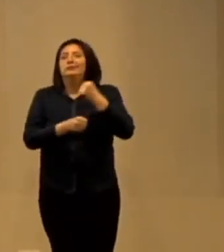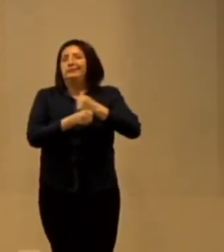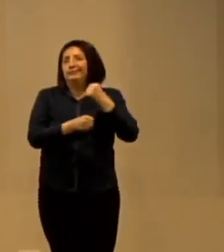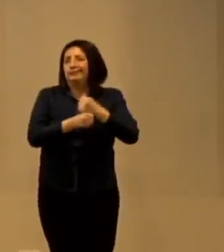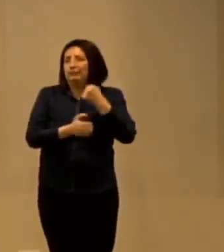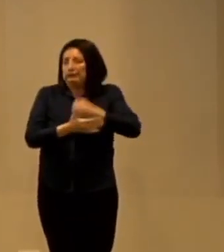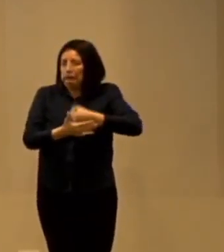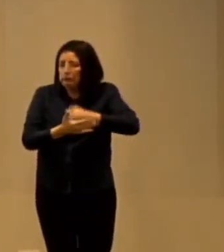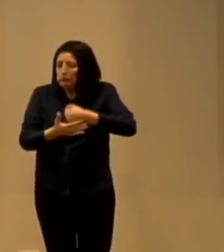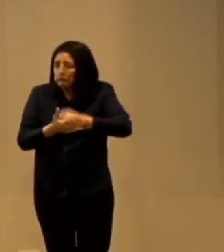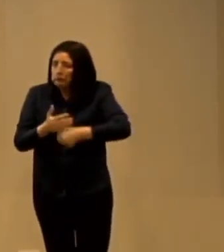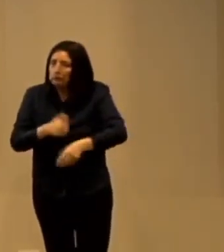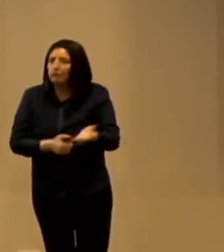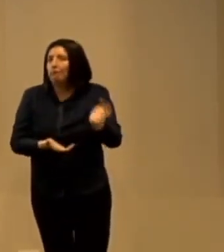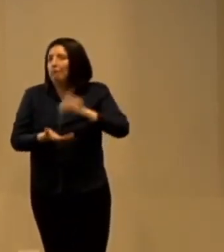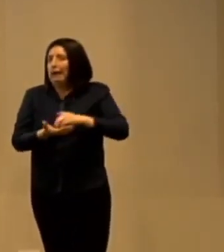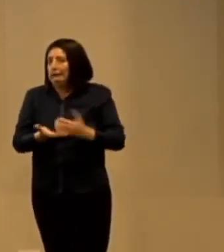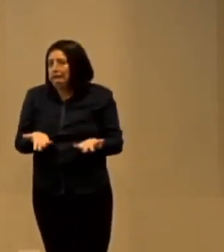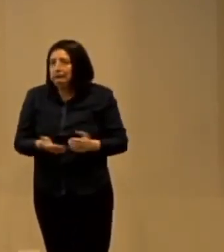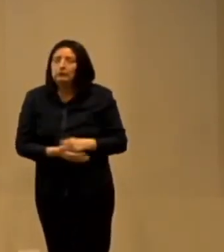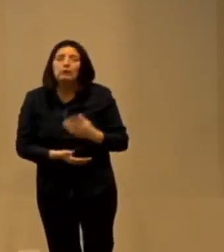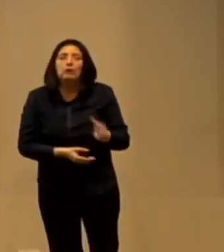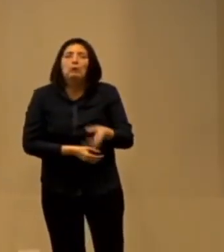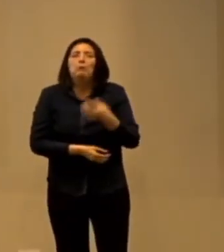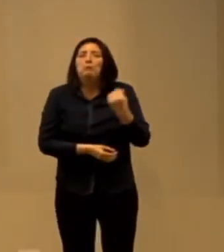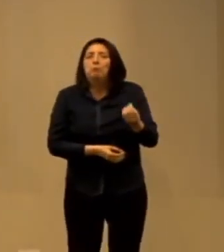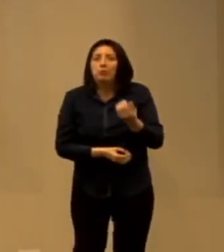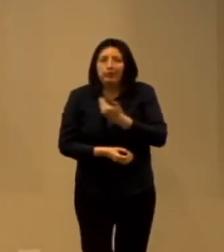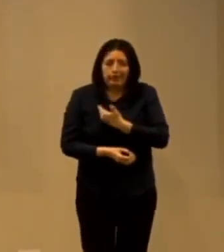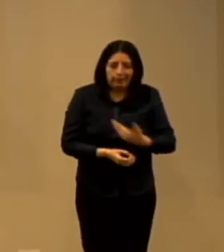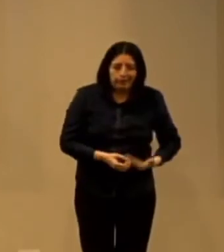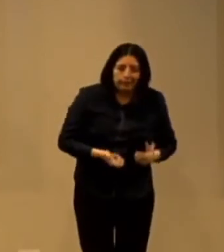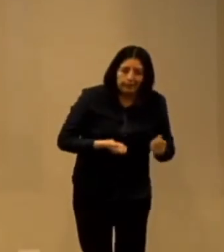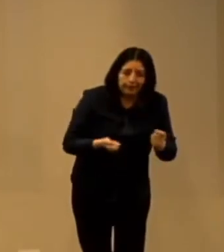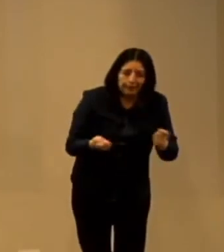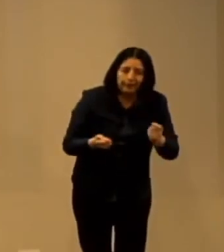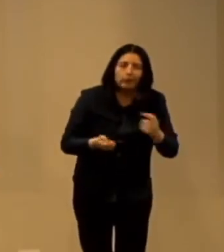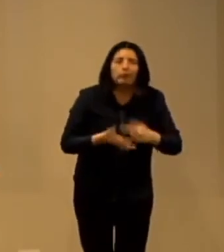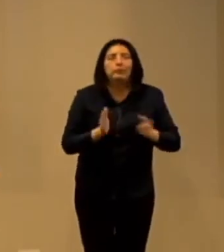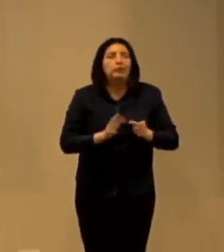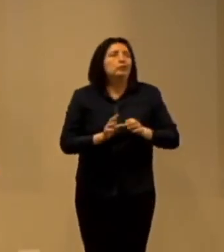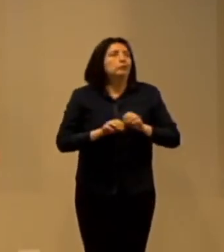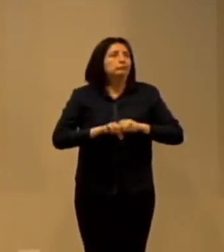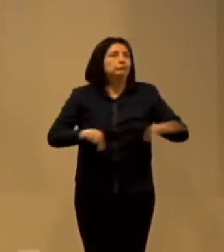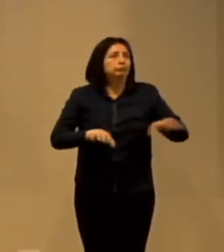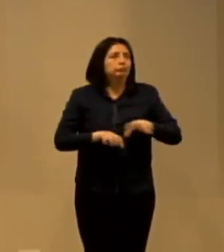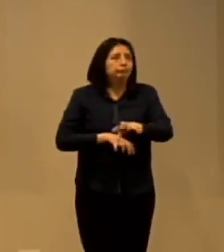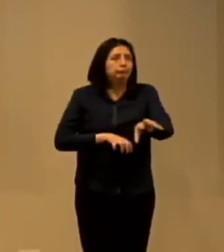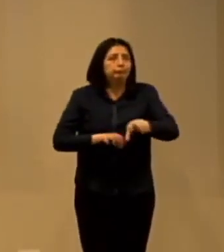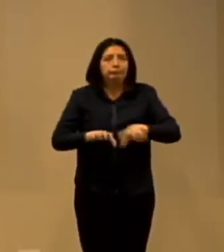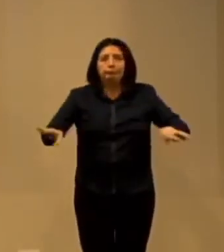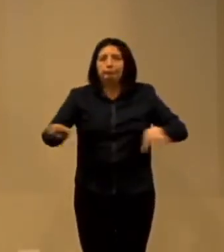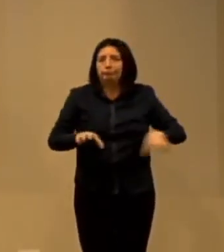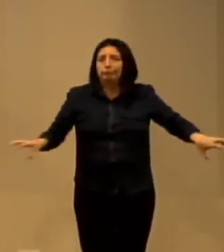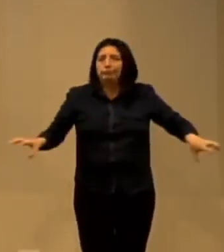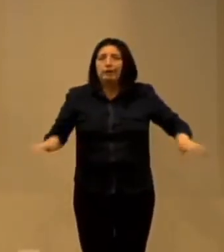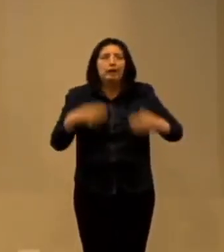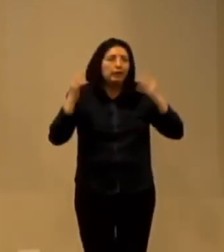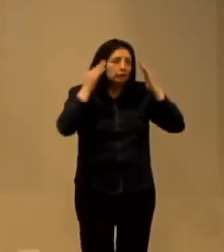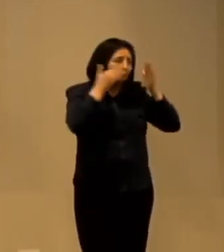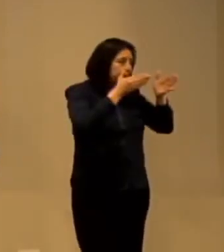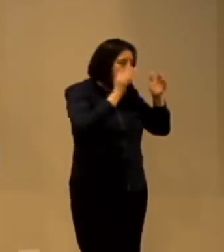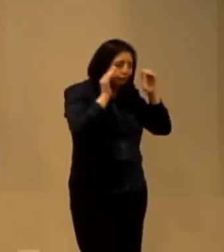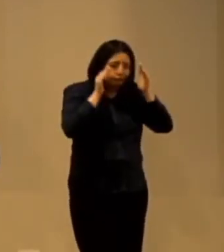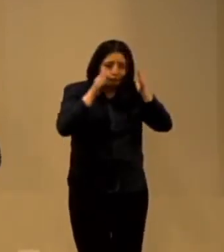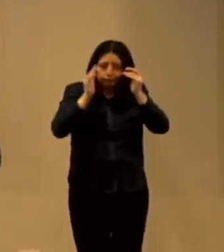definitivamente, adicional, porque la tendencia en el Estado muchas veces es hacer segmentos. Están fragmentados, cada uno mira,